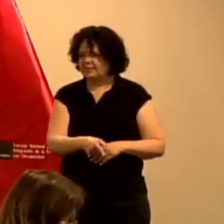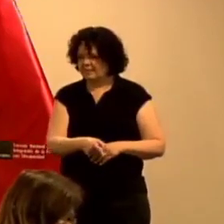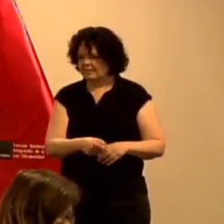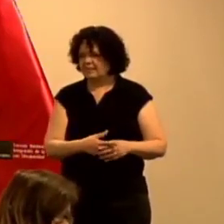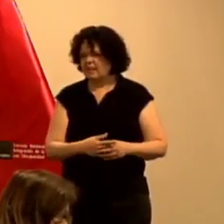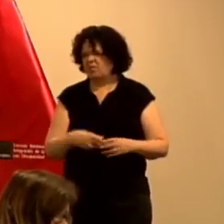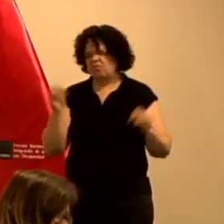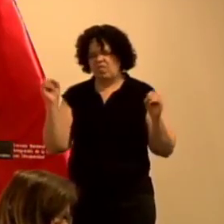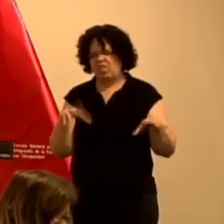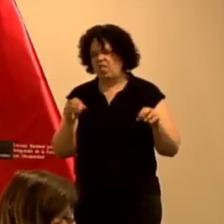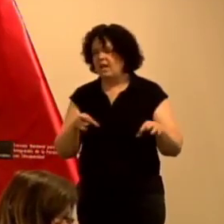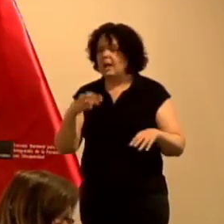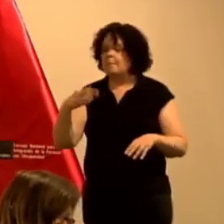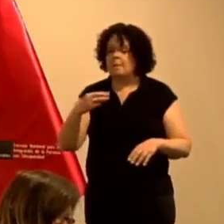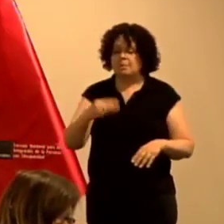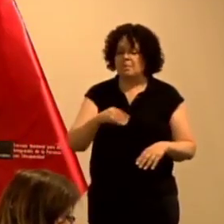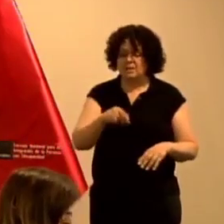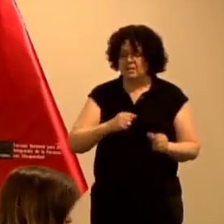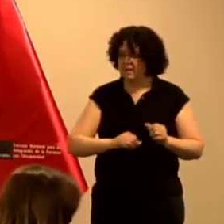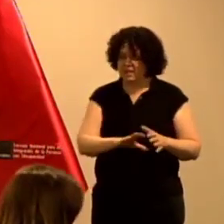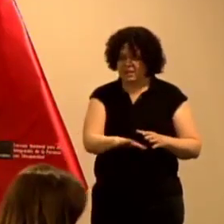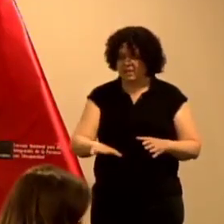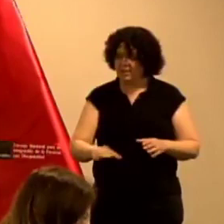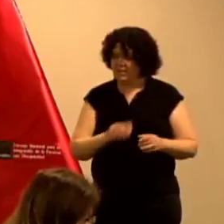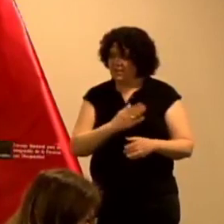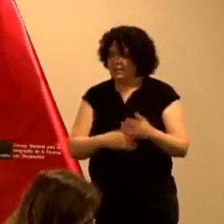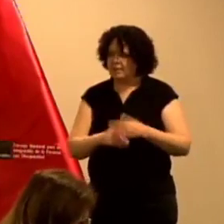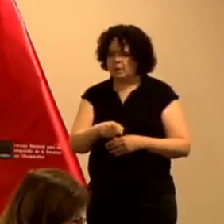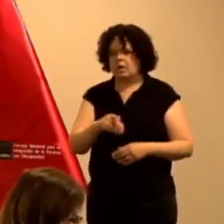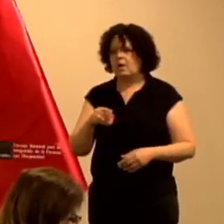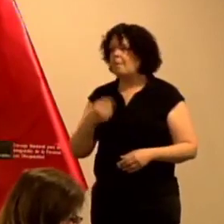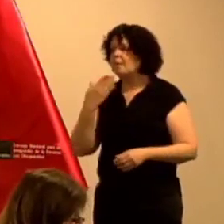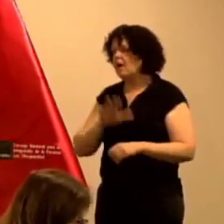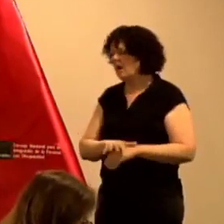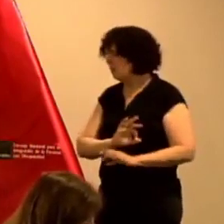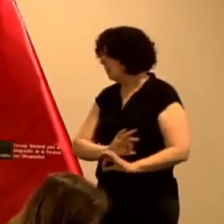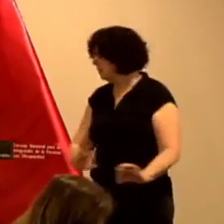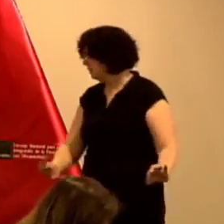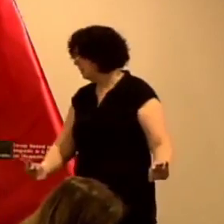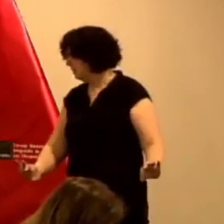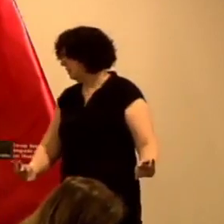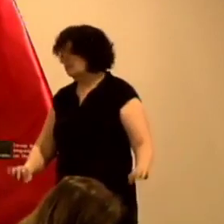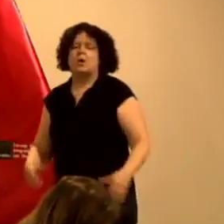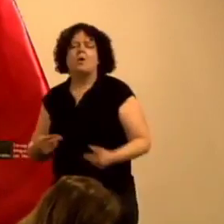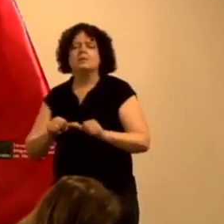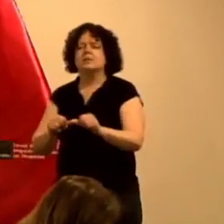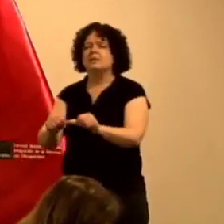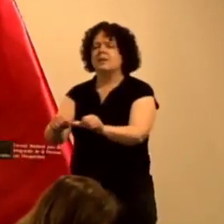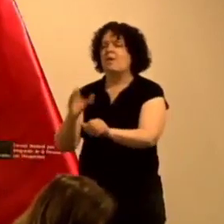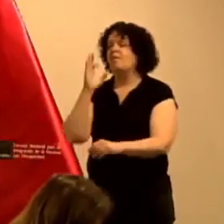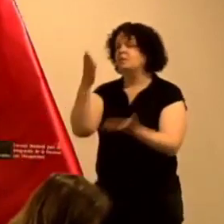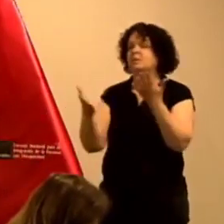una calamidad, que los padres de esas personas, de esos niños o niñas con discapacidad, habían hecho algo malo en la vida, están haciendo algo malo o harán